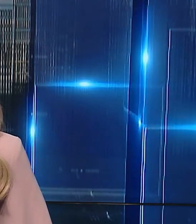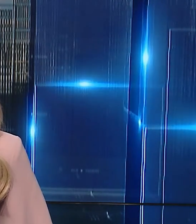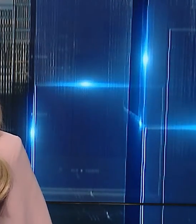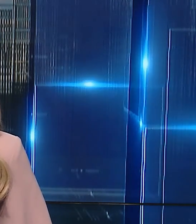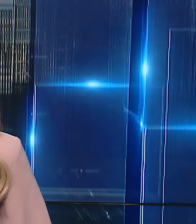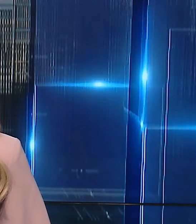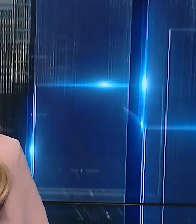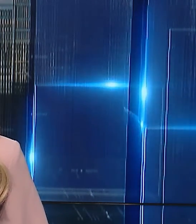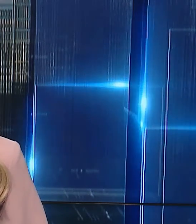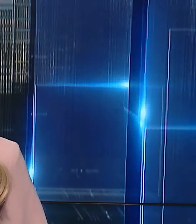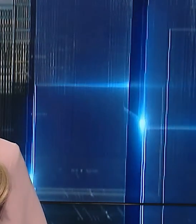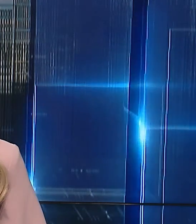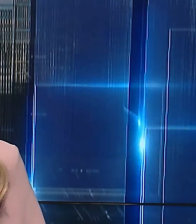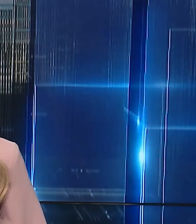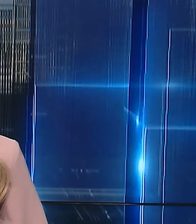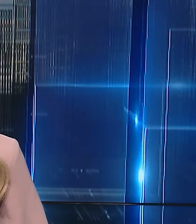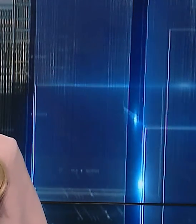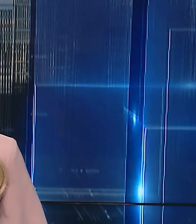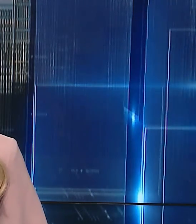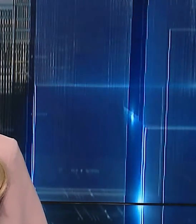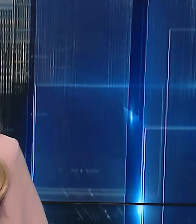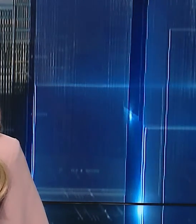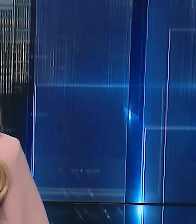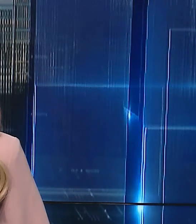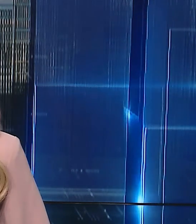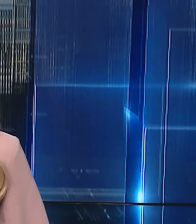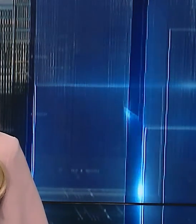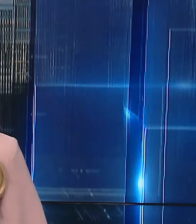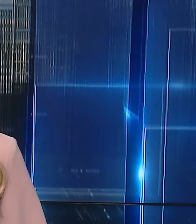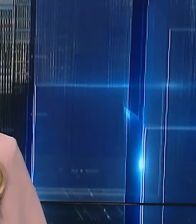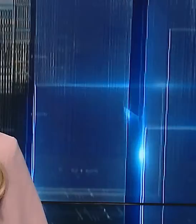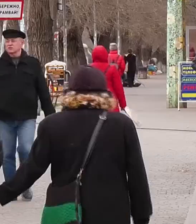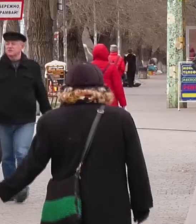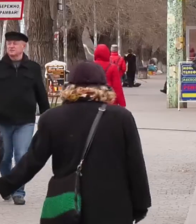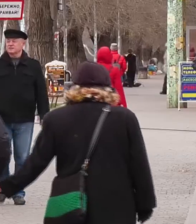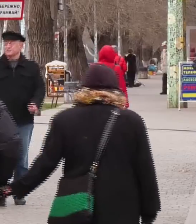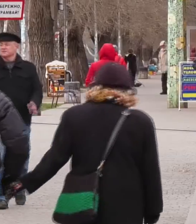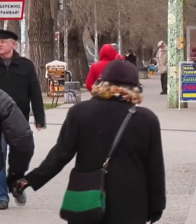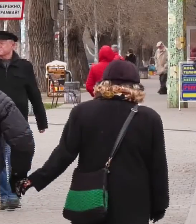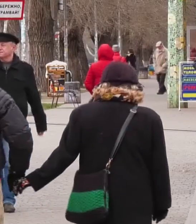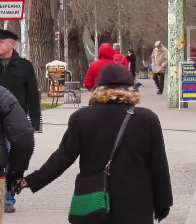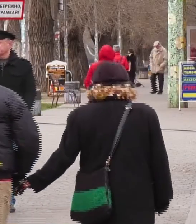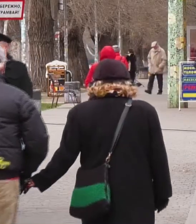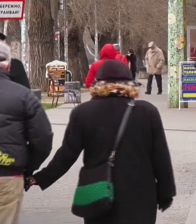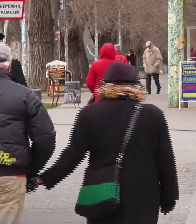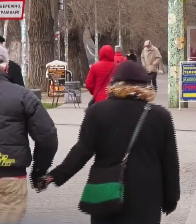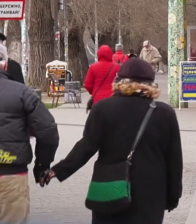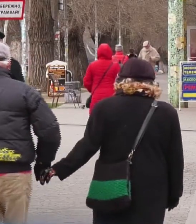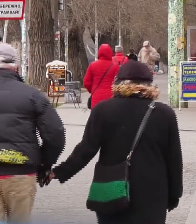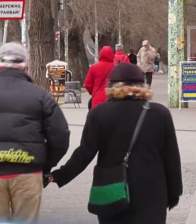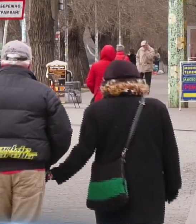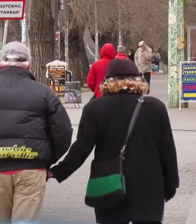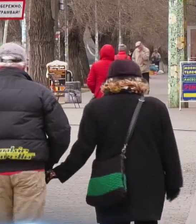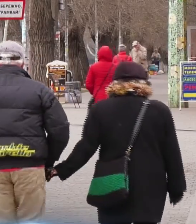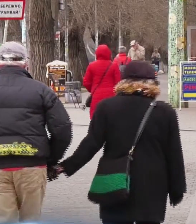309 мешканців Одеської області отримали підтвердження діагнозу коронавірус за останню добу. Серед них 20 дітей та